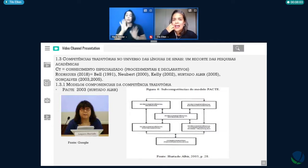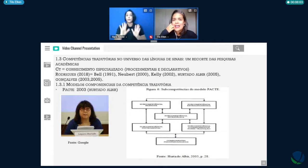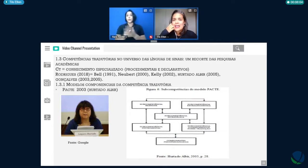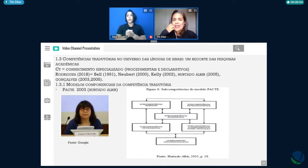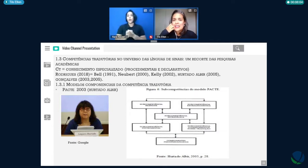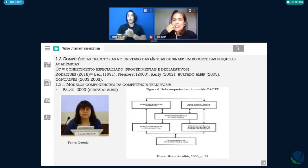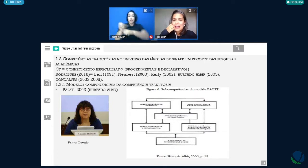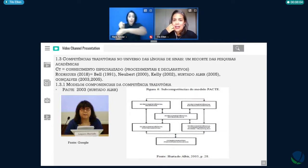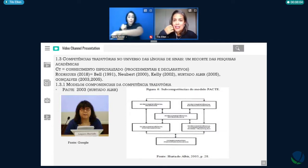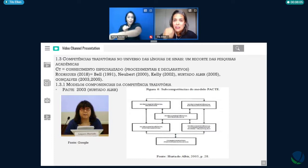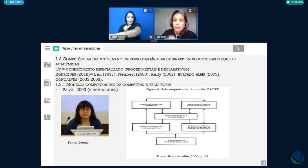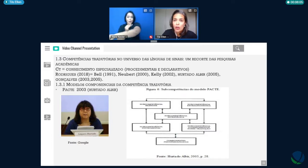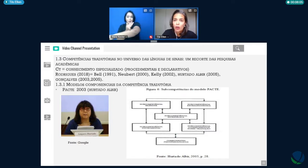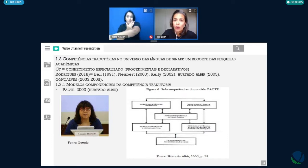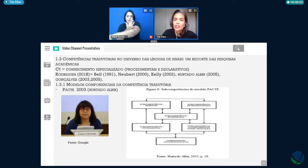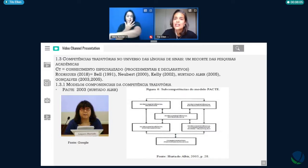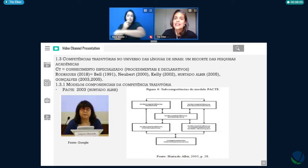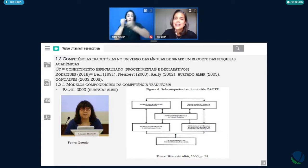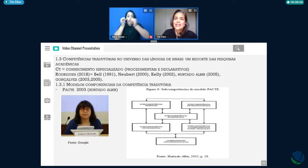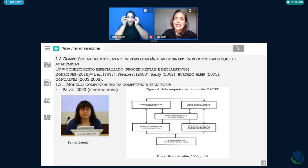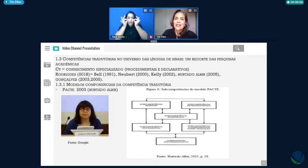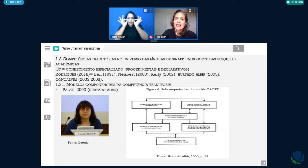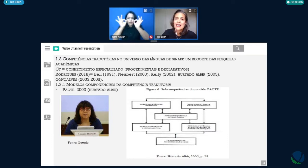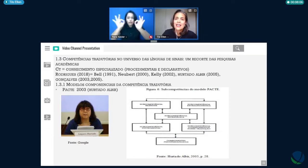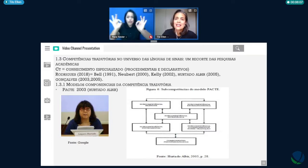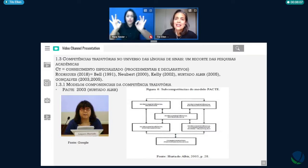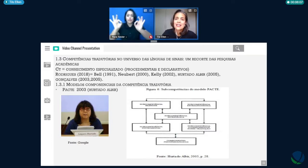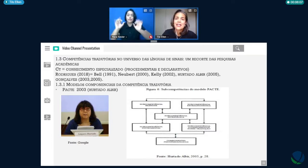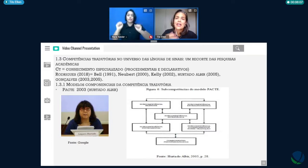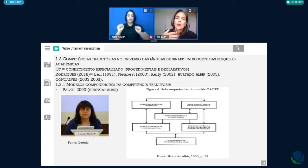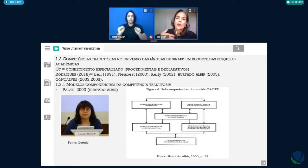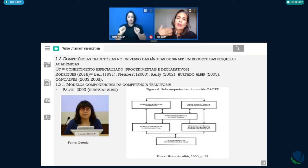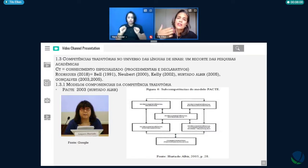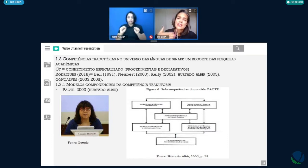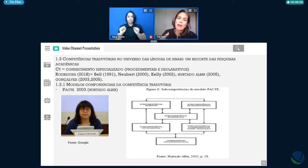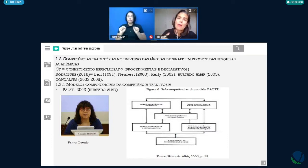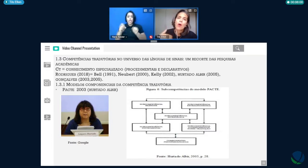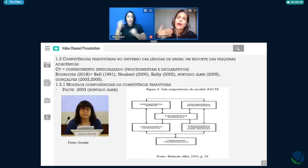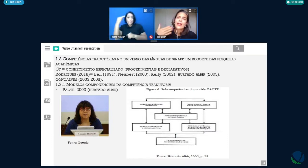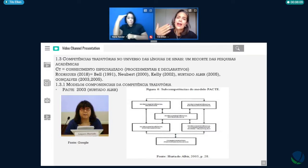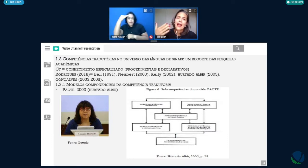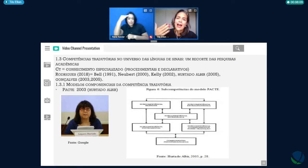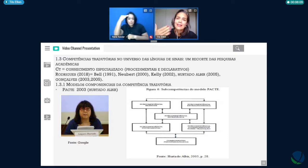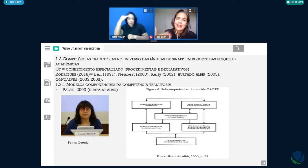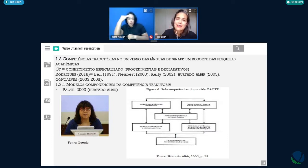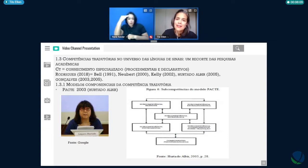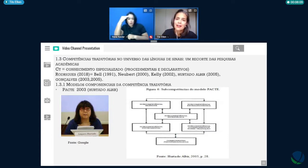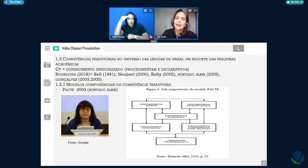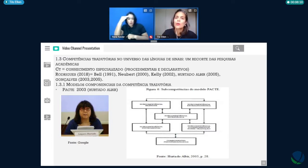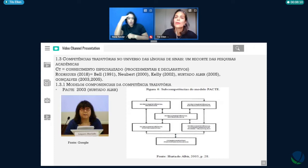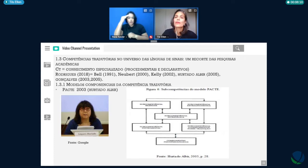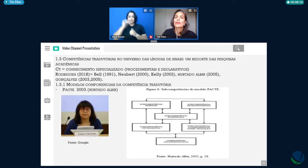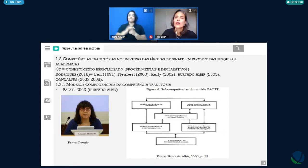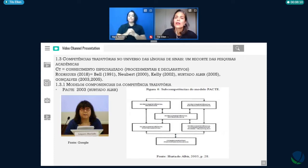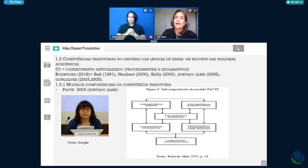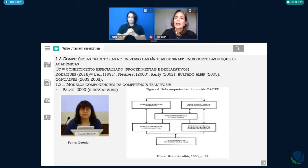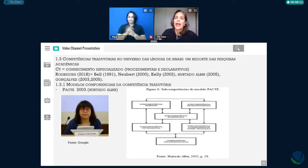também as psicológicas, que estariam envolvidas a memória, a